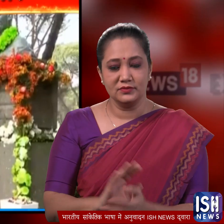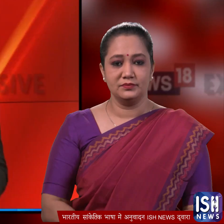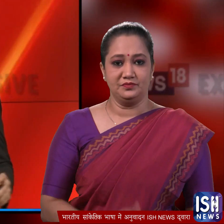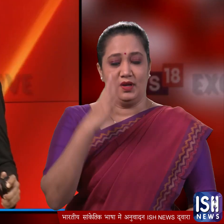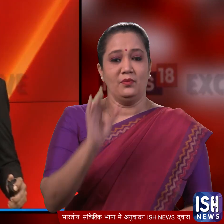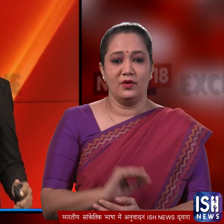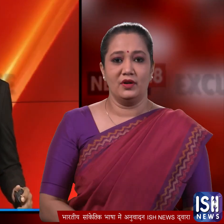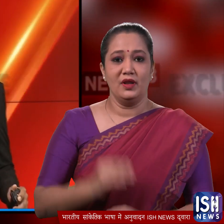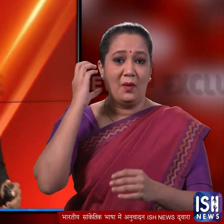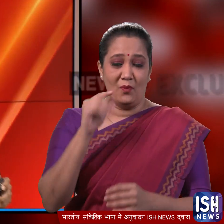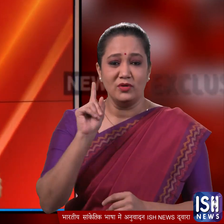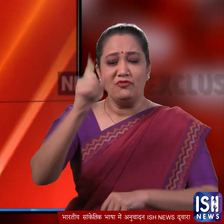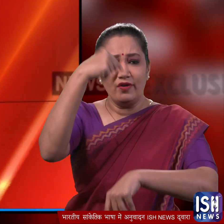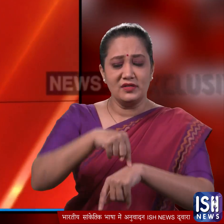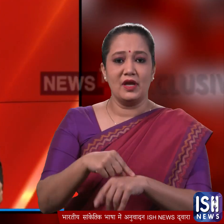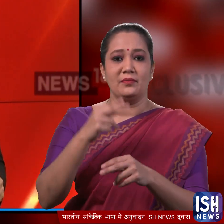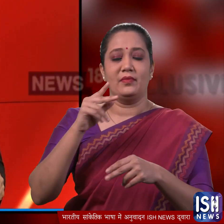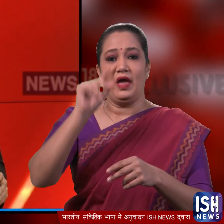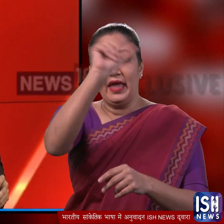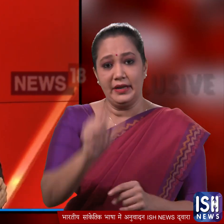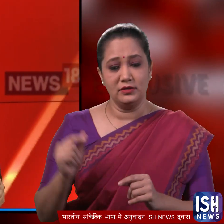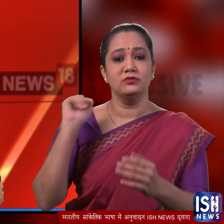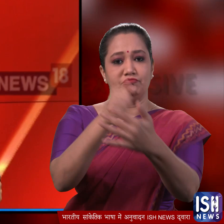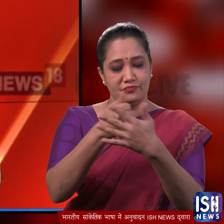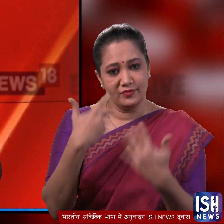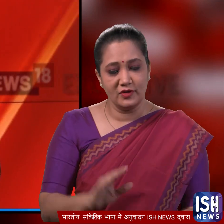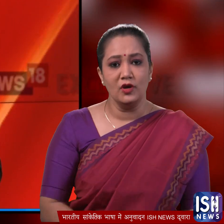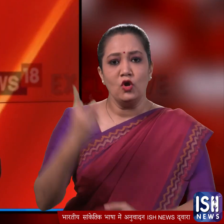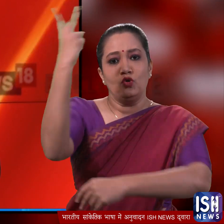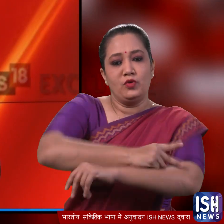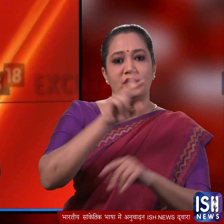श्रद्धांजलि दी। सौभाग्य की बात है कि प्रधानमंत्री पहली बार इटली के दौरे पर गए हैं,